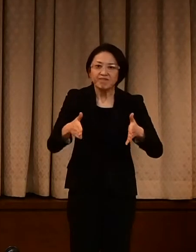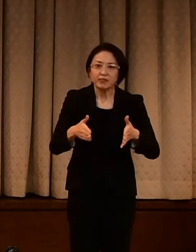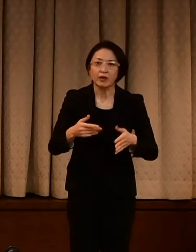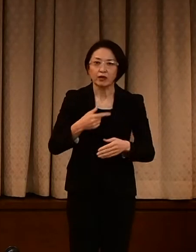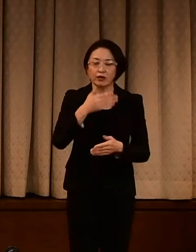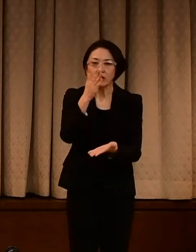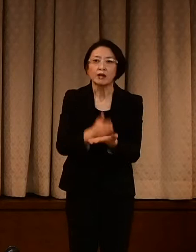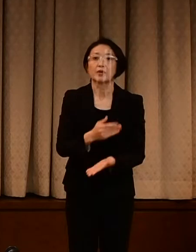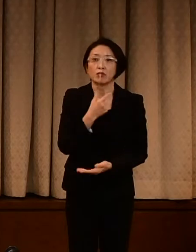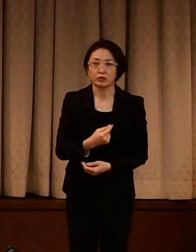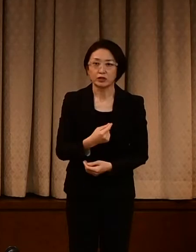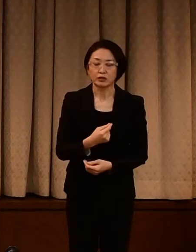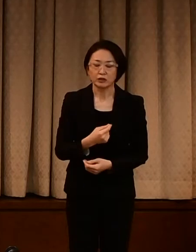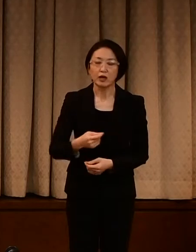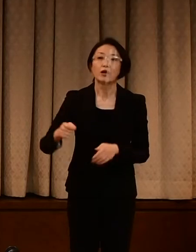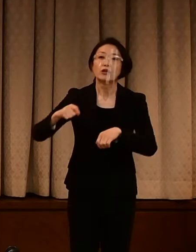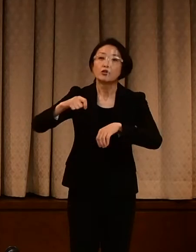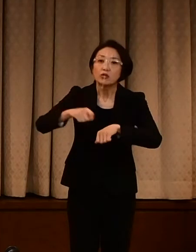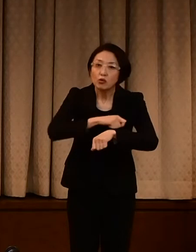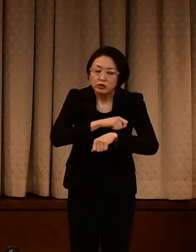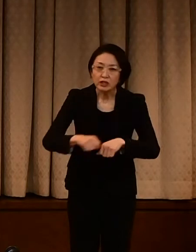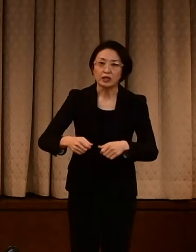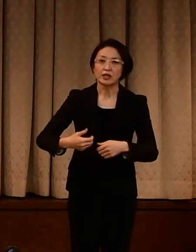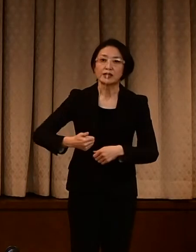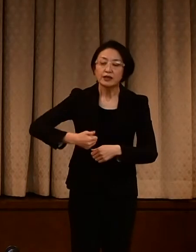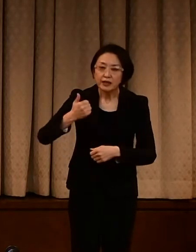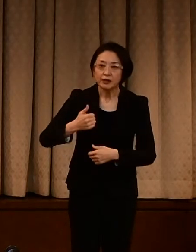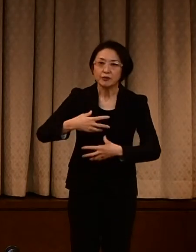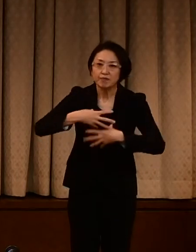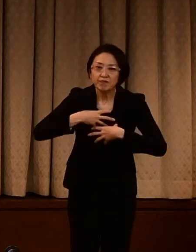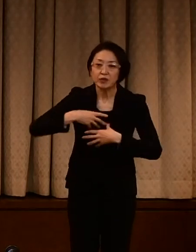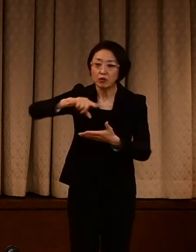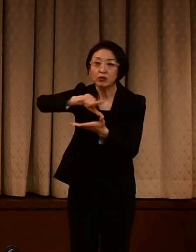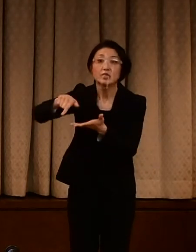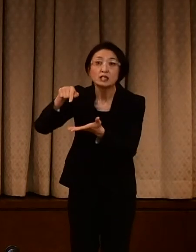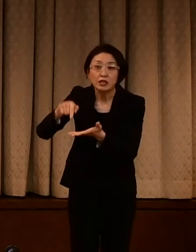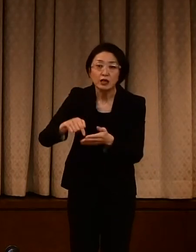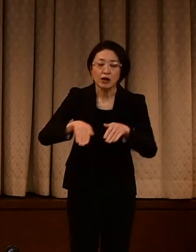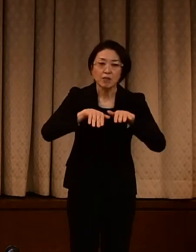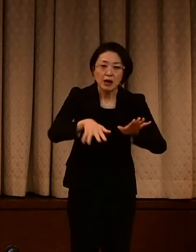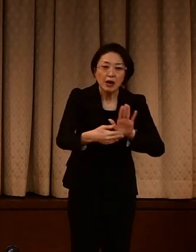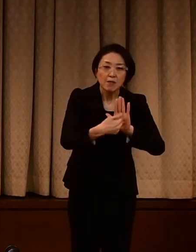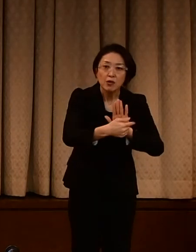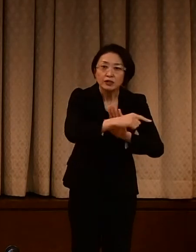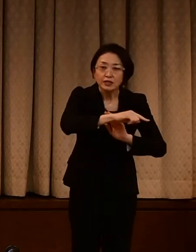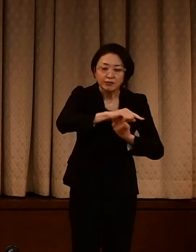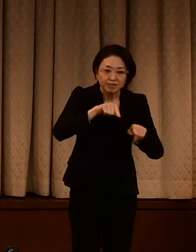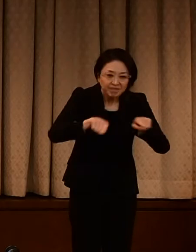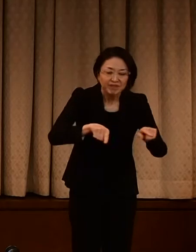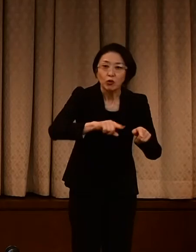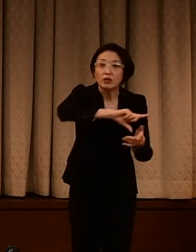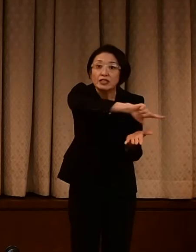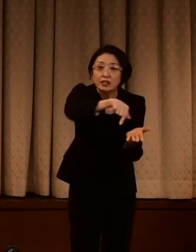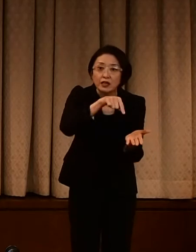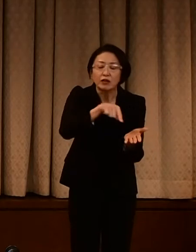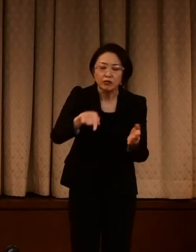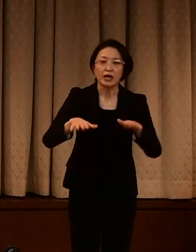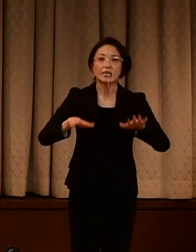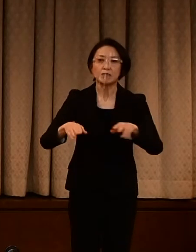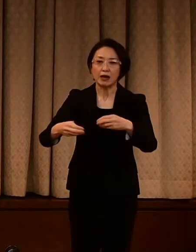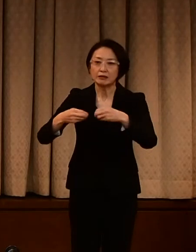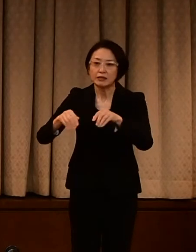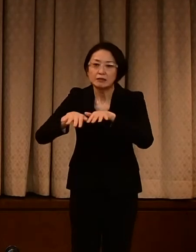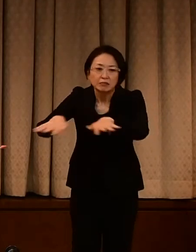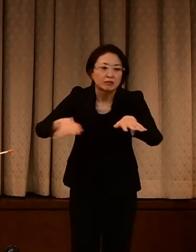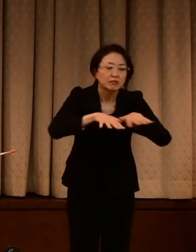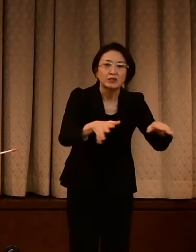急事態措置区域、まん延防止等重点措置区域などは感染が拡大しておりますので、不要不急の移動